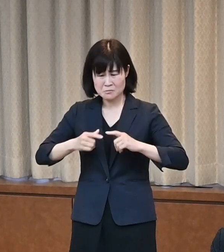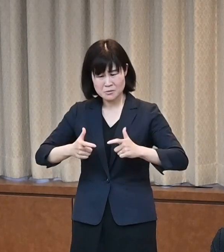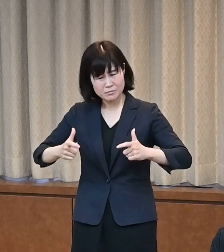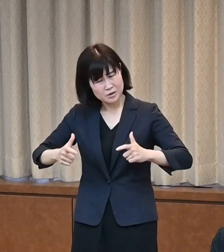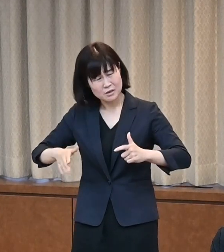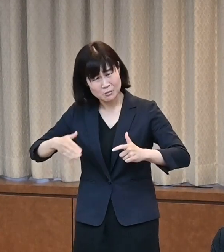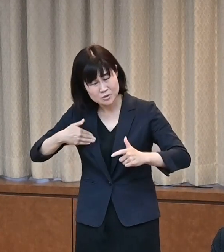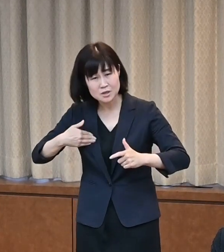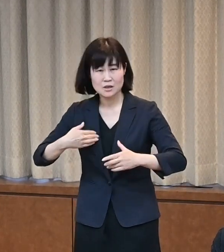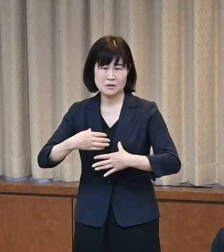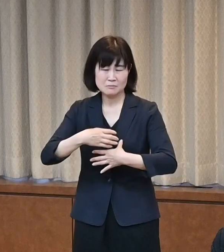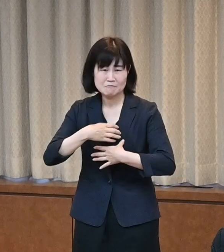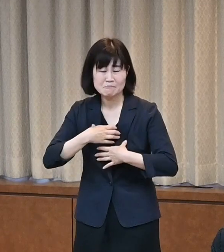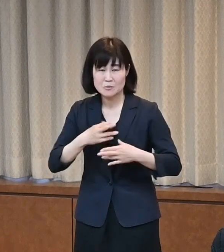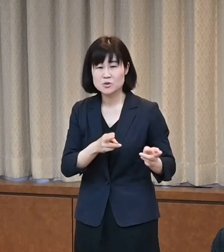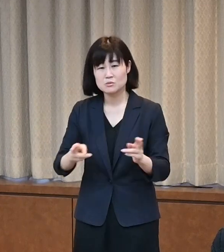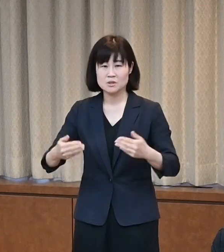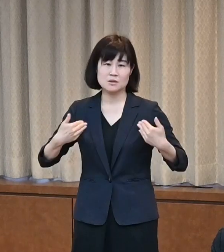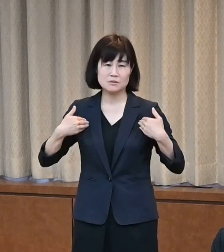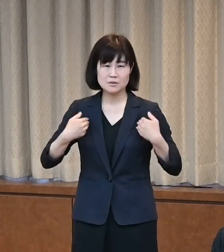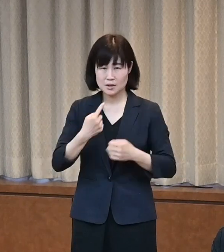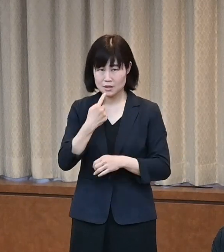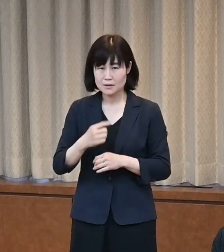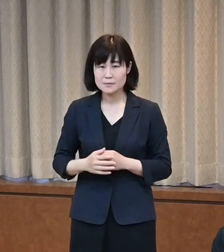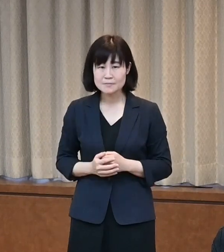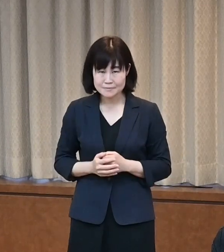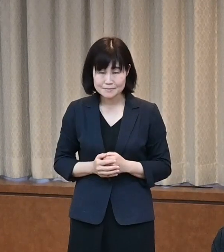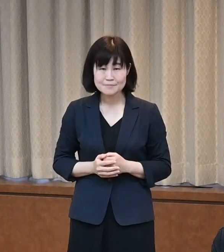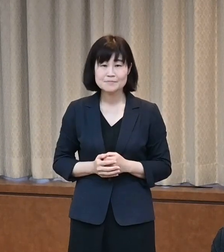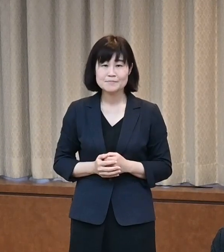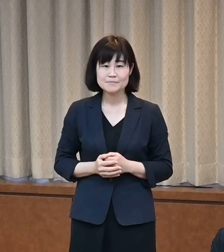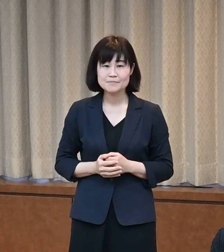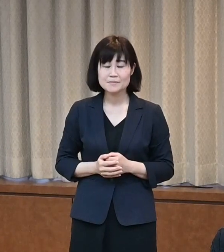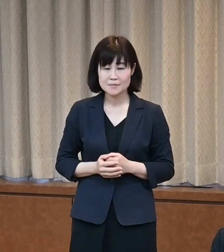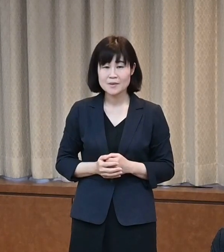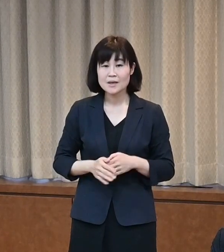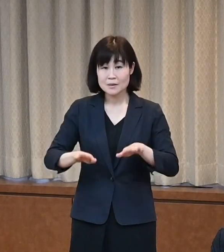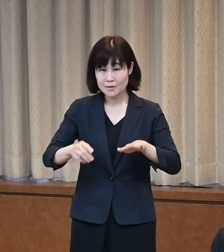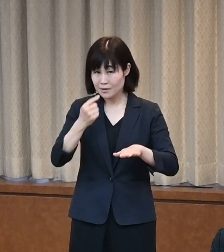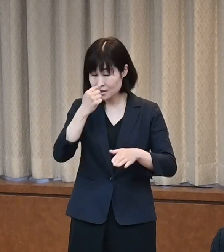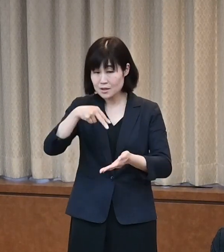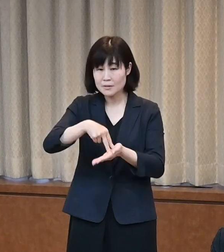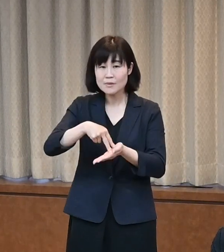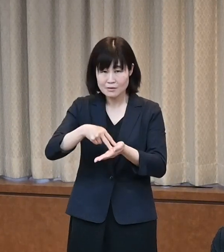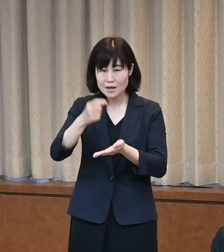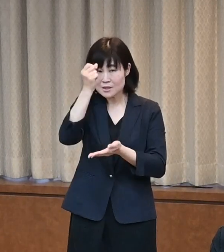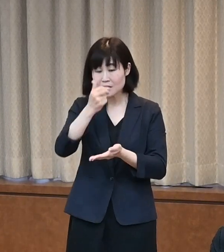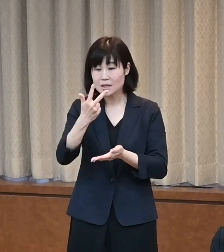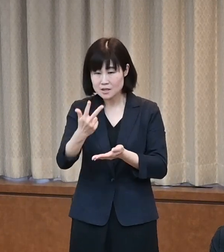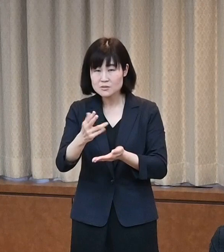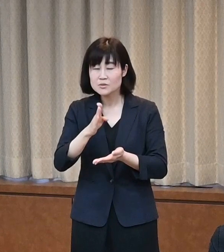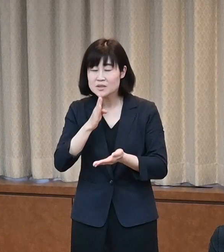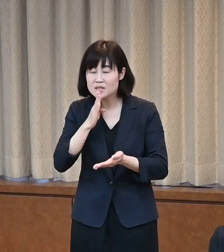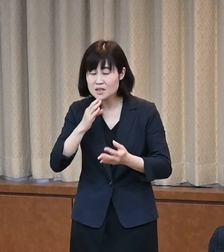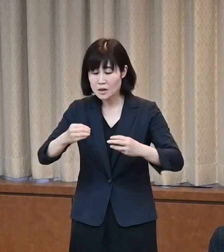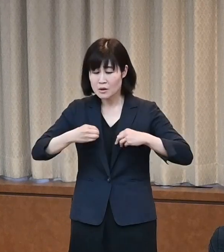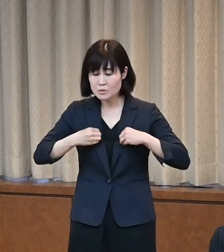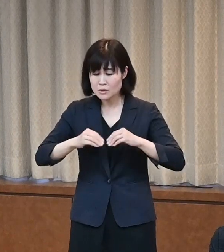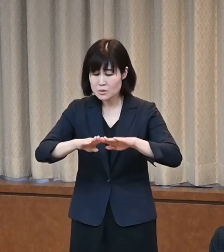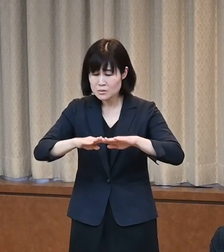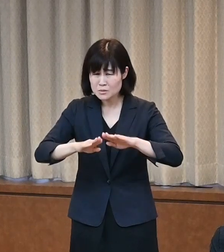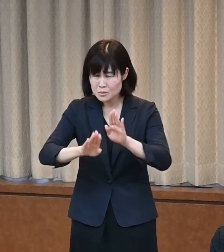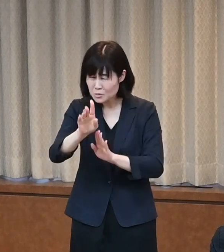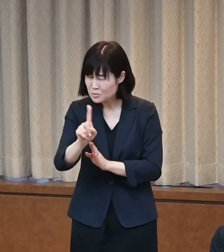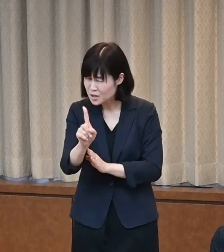台市医師会といたしましては、仙台市内の新たな流行をしっかり診断して迅速な初期対応につなげられるよう